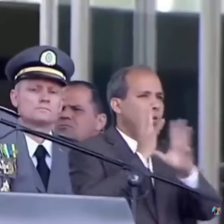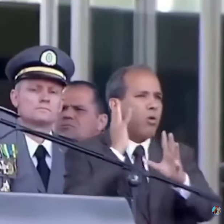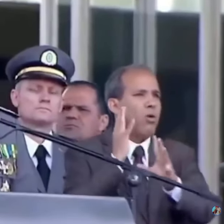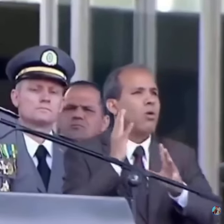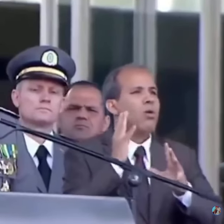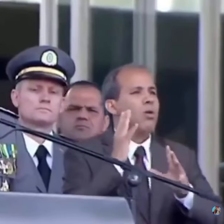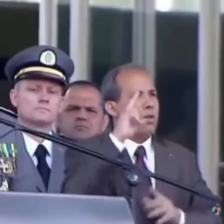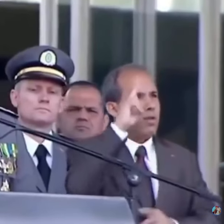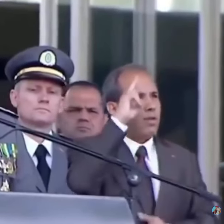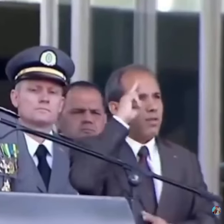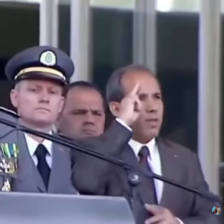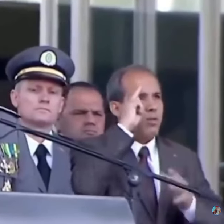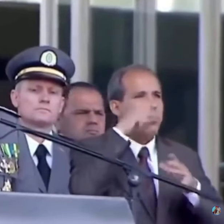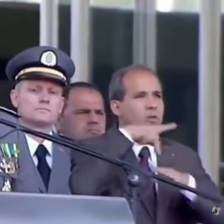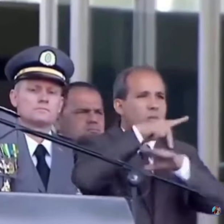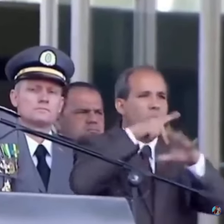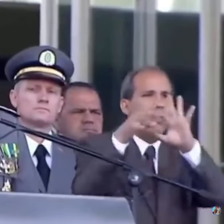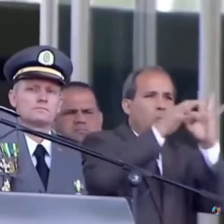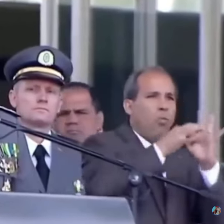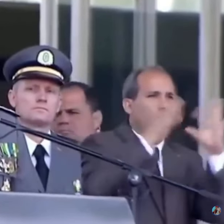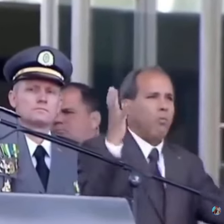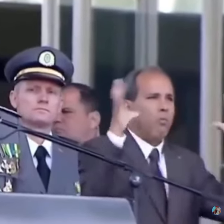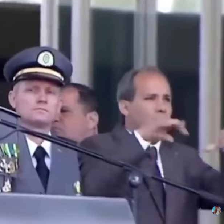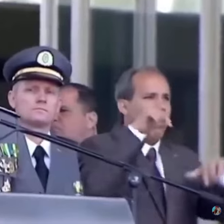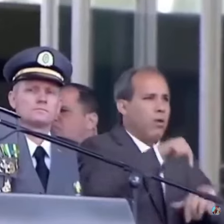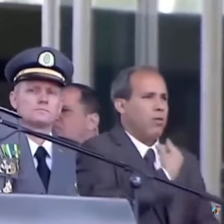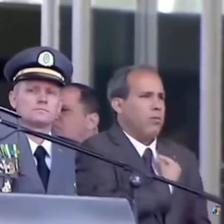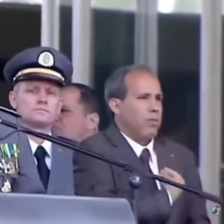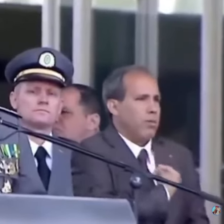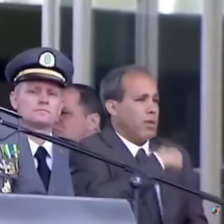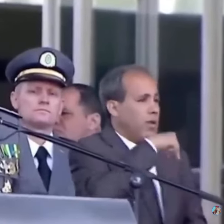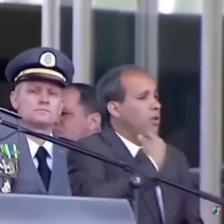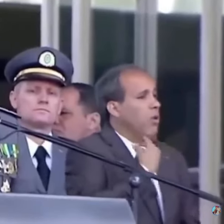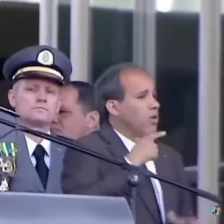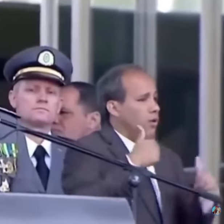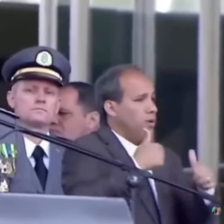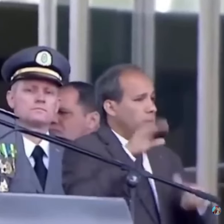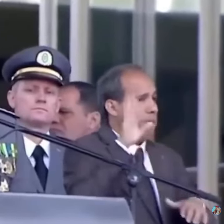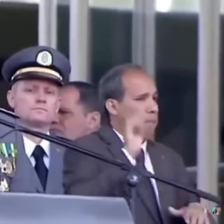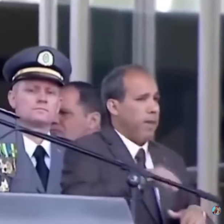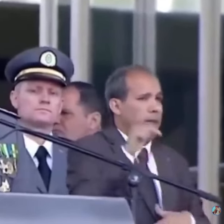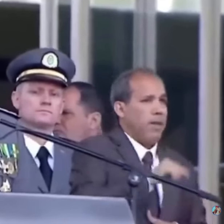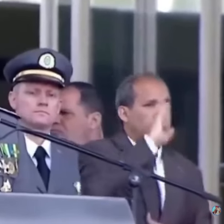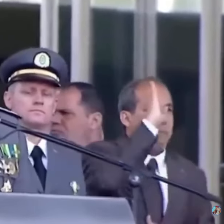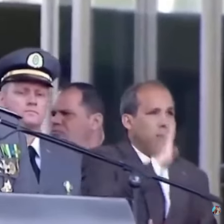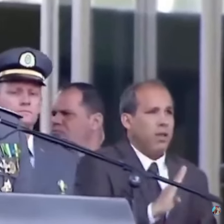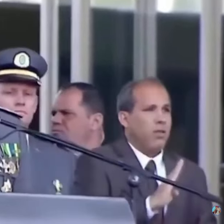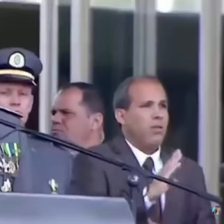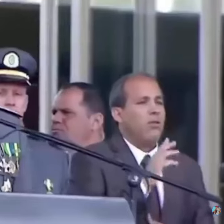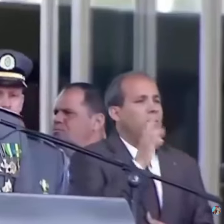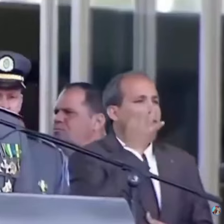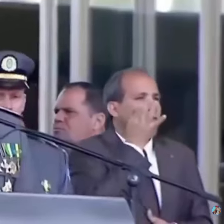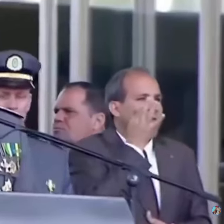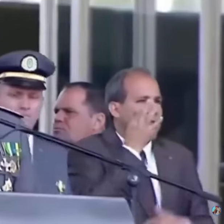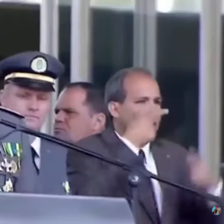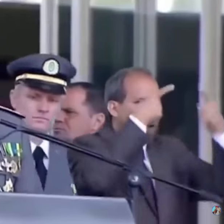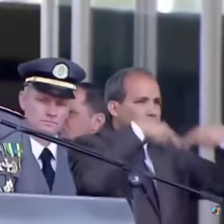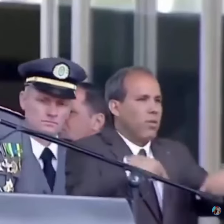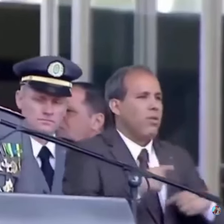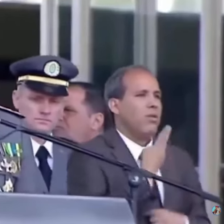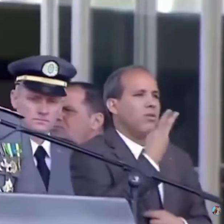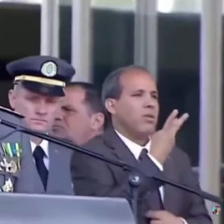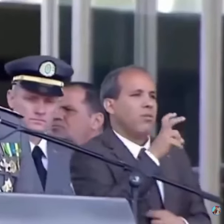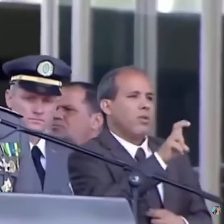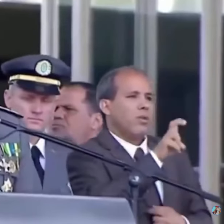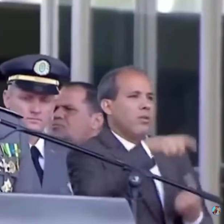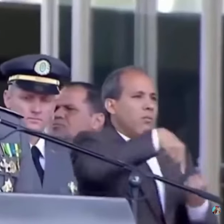amigas aqui presentes e que vêm ao Brasil a fim de participarem da abertura do 35º